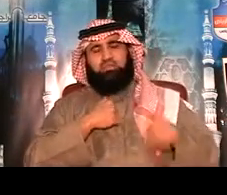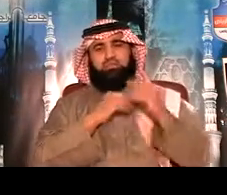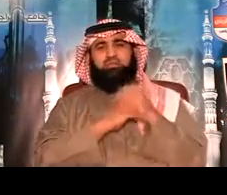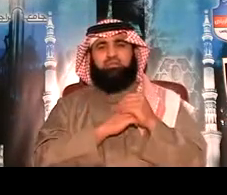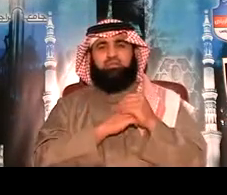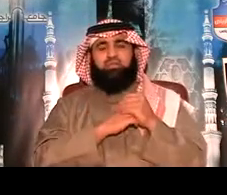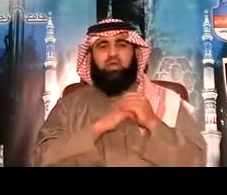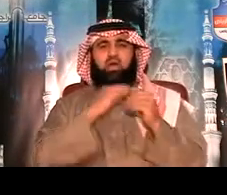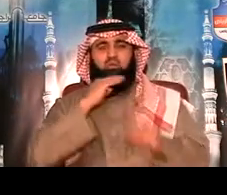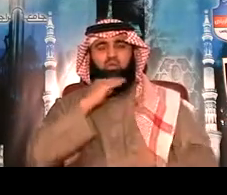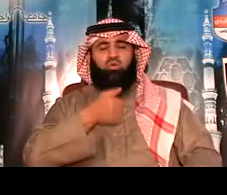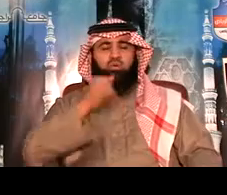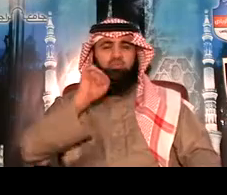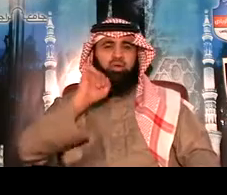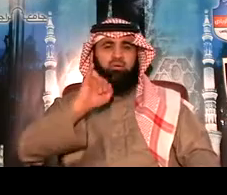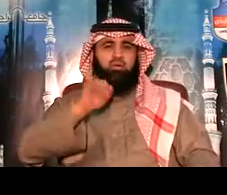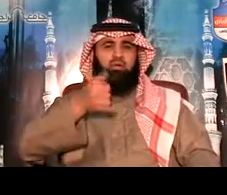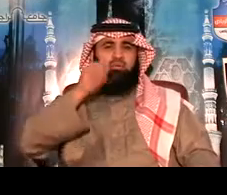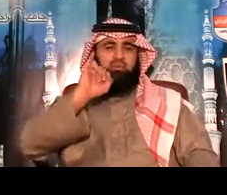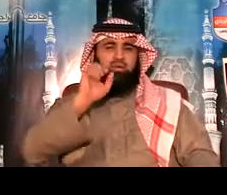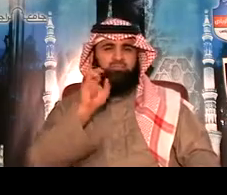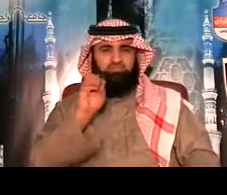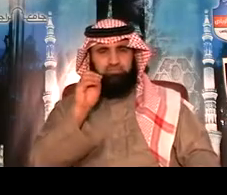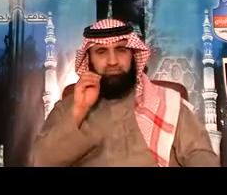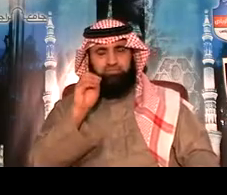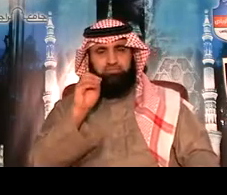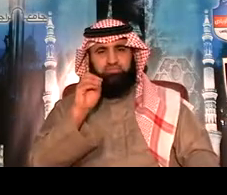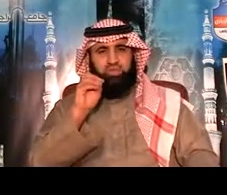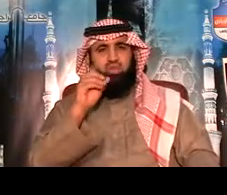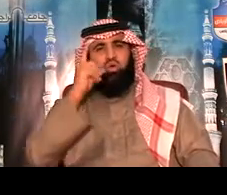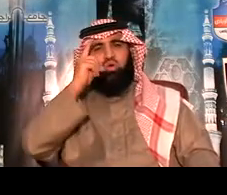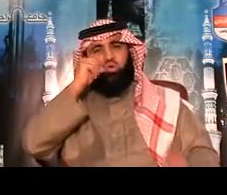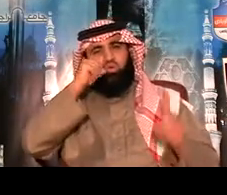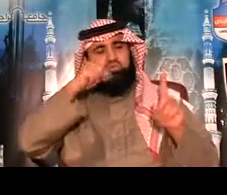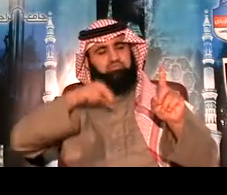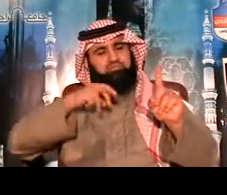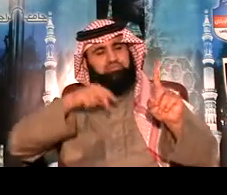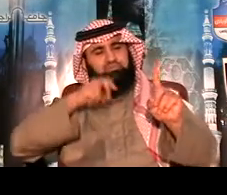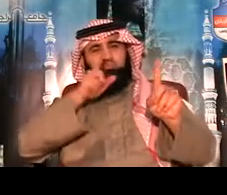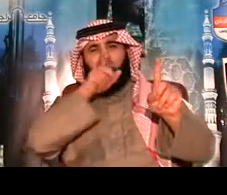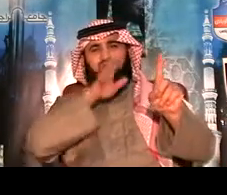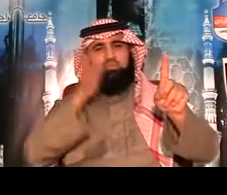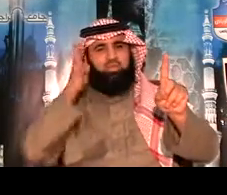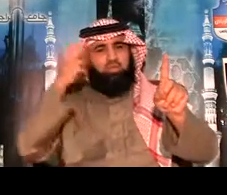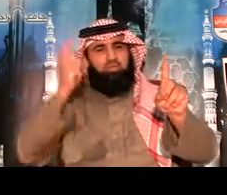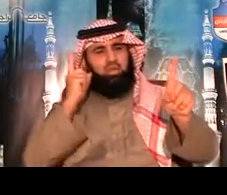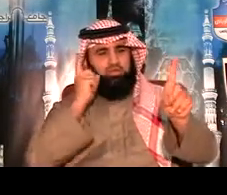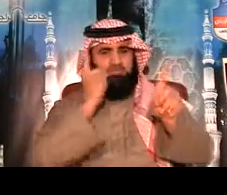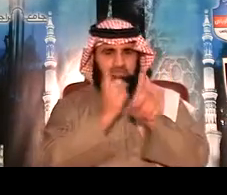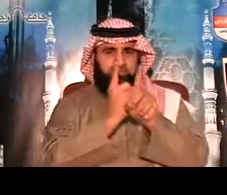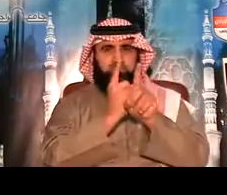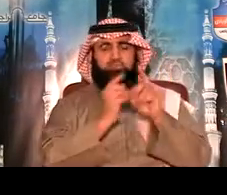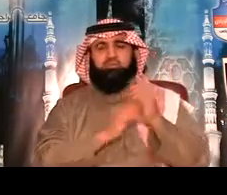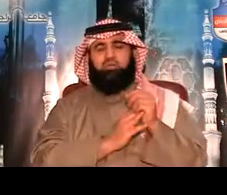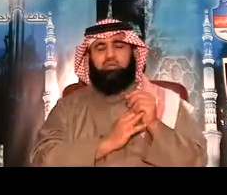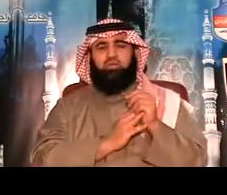أمامة رضي الله عنه قال: جاء رجل إلى رسول الله صلى الله عليه وسلم فقال: